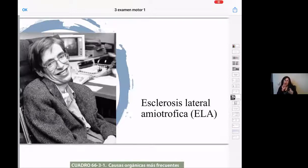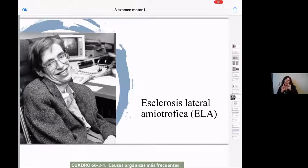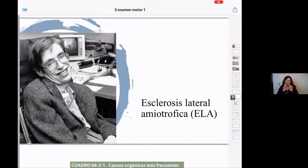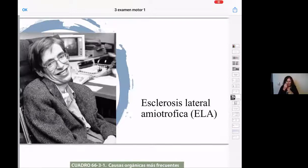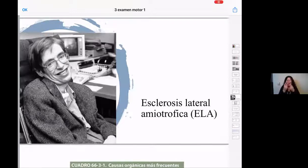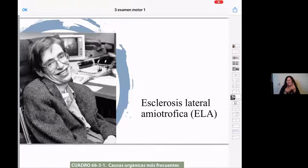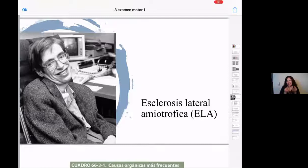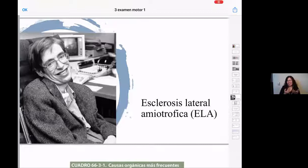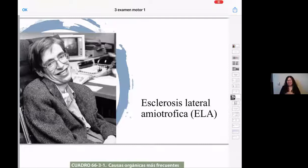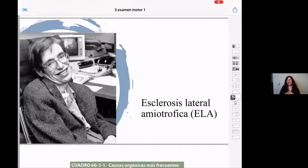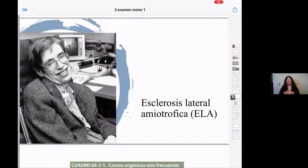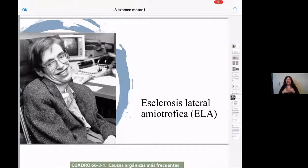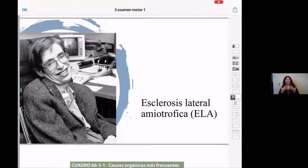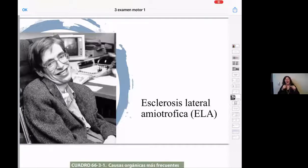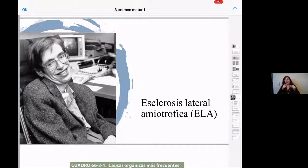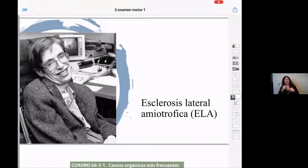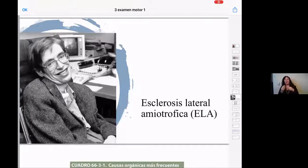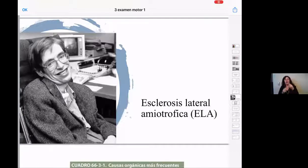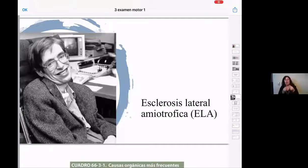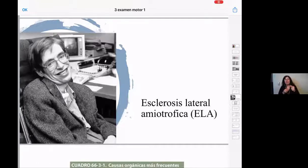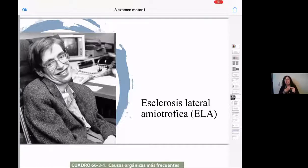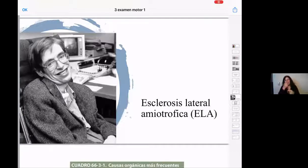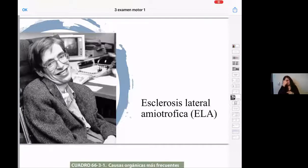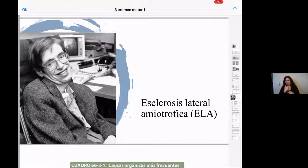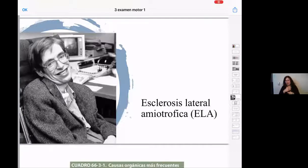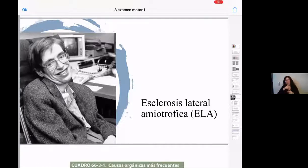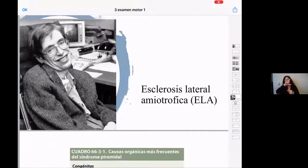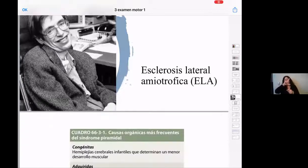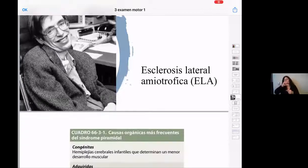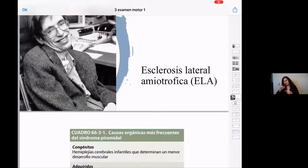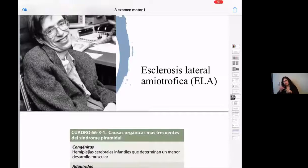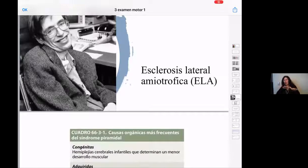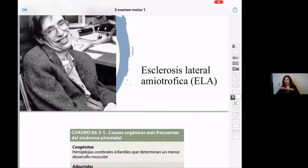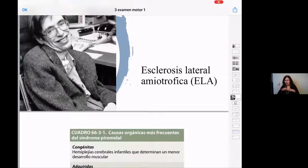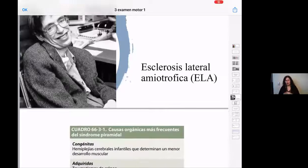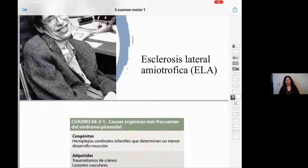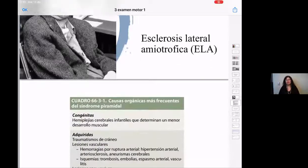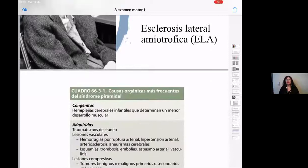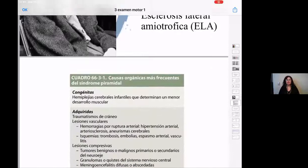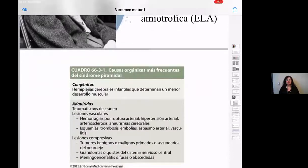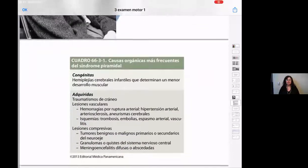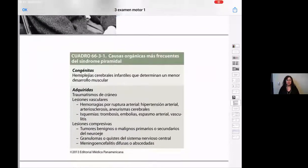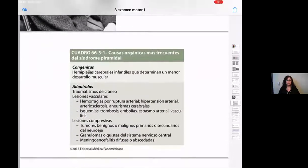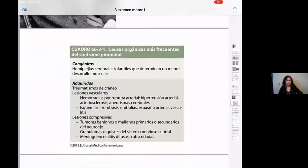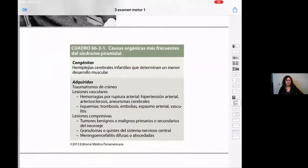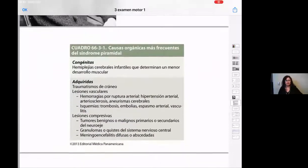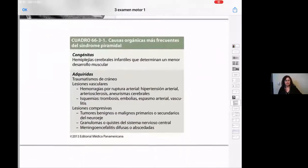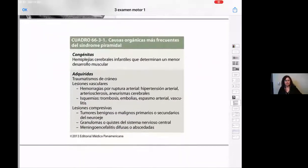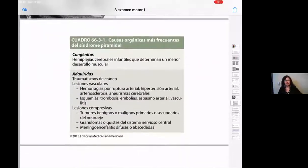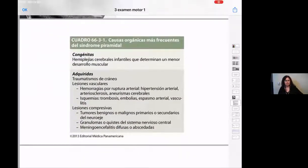por lo que uno ve graficado en el actor que representa a Hawkins,